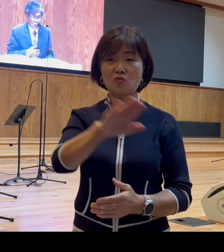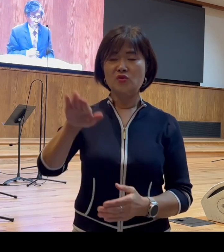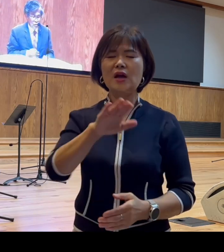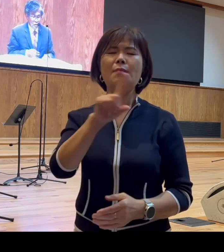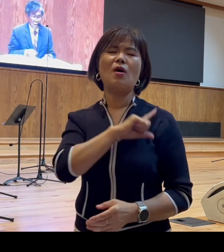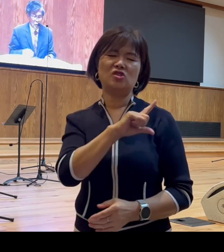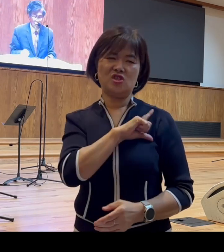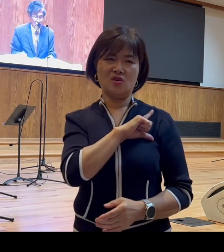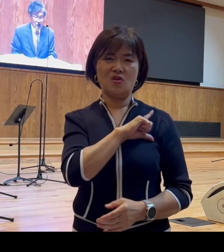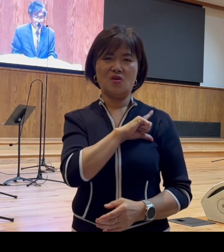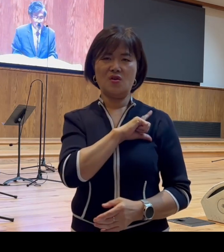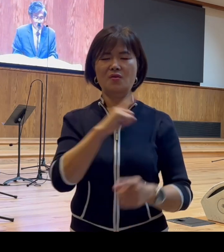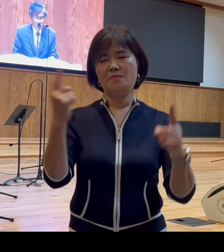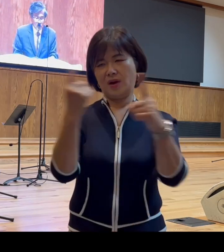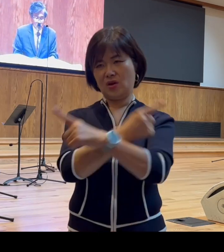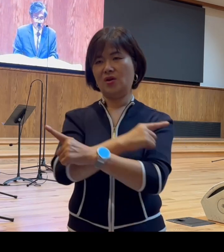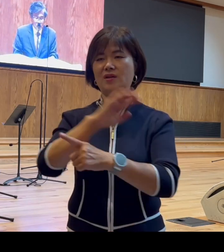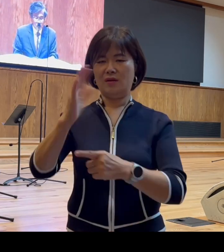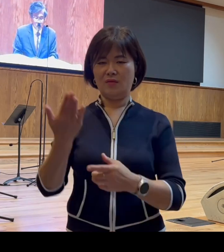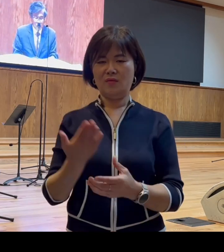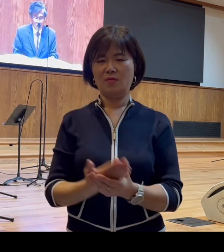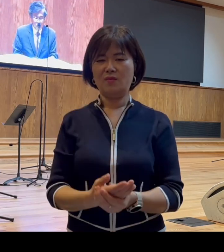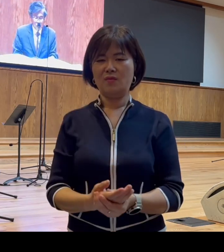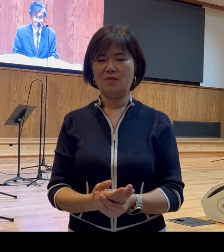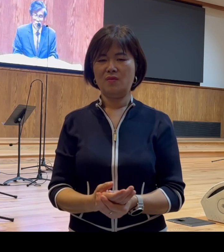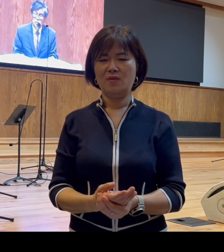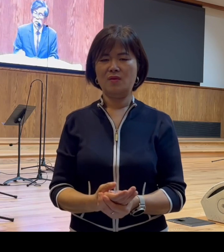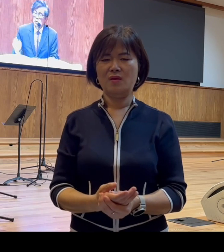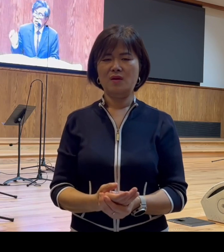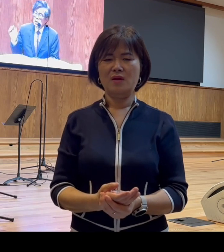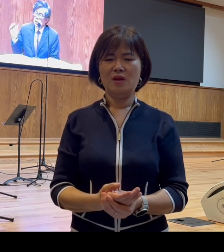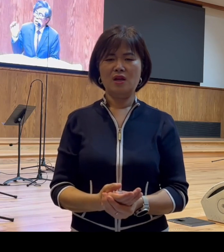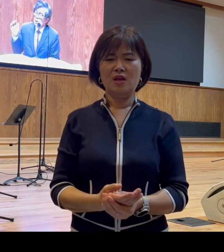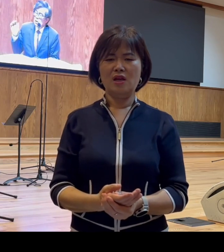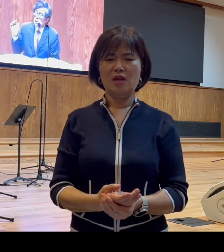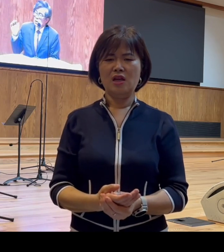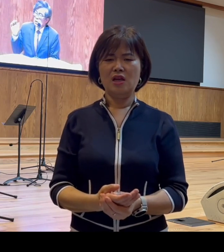우리가 먼저 그런 사람이 되어야 되고, 여러분,